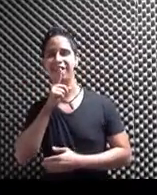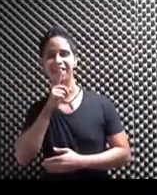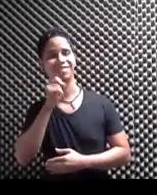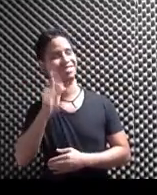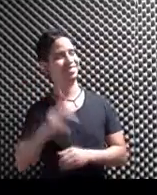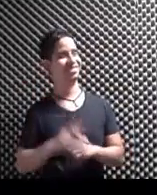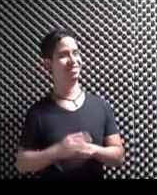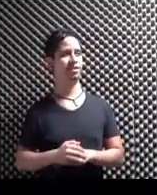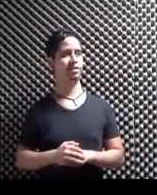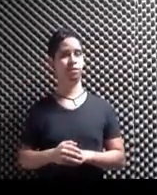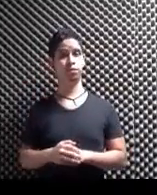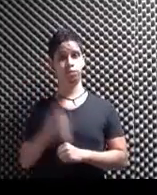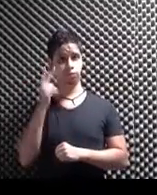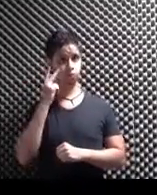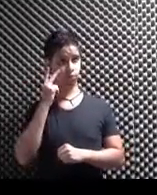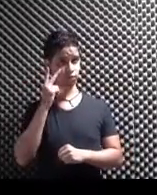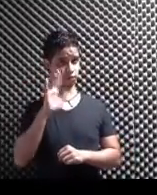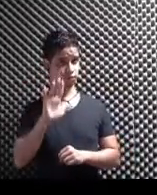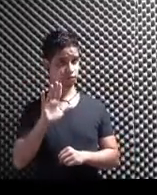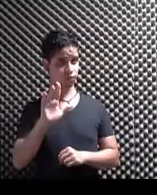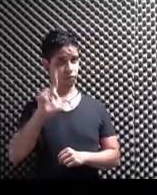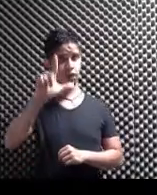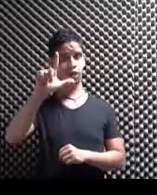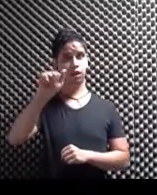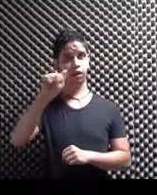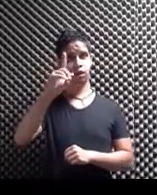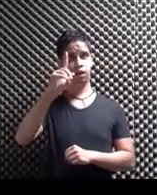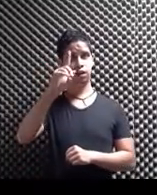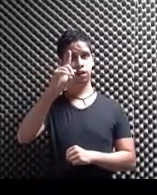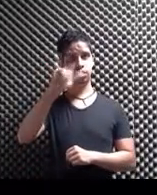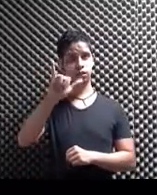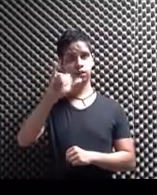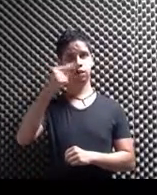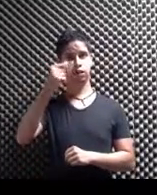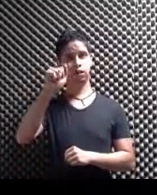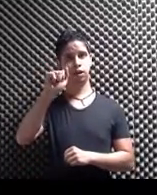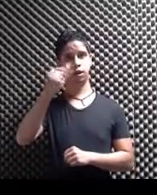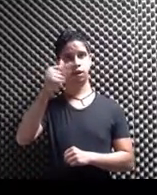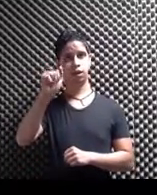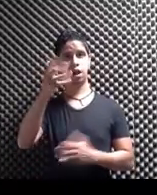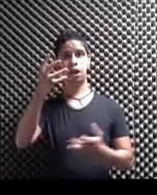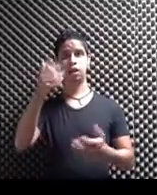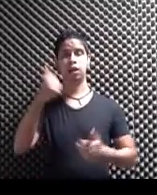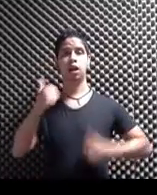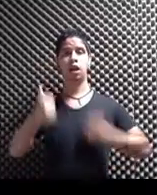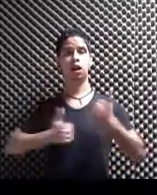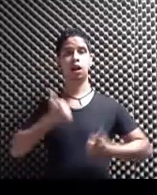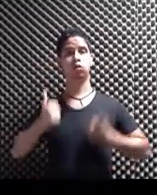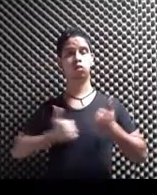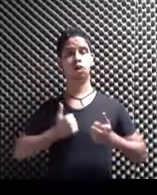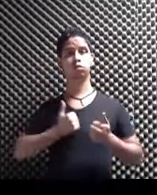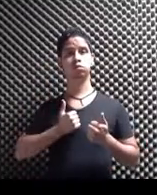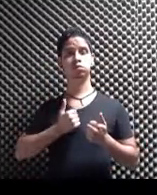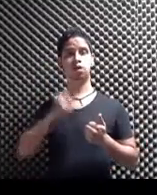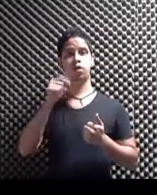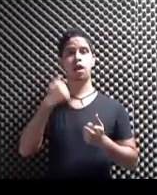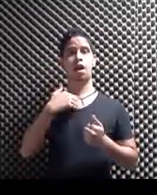Mira Dime Lady Gaga quiere actuar desde el espacio en 2015